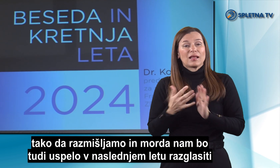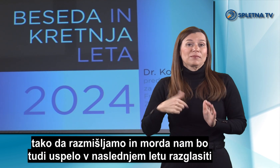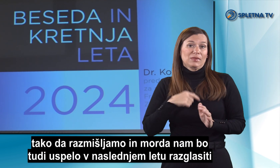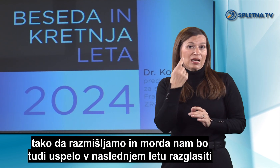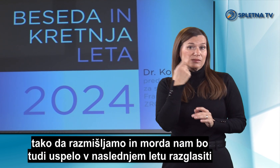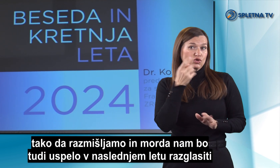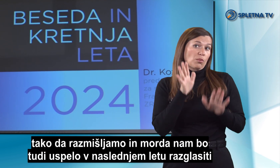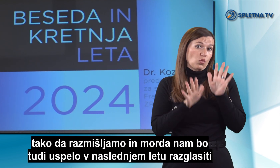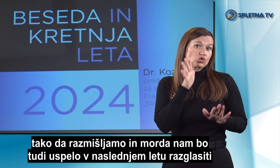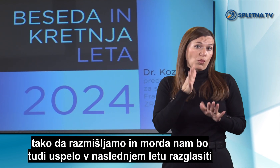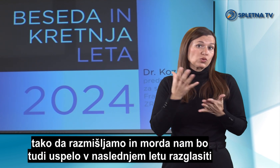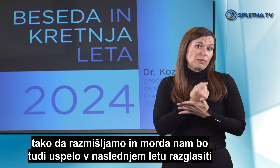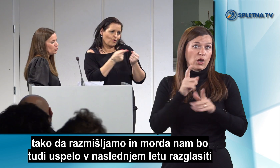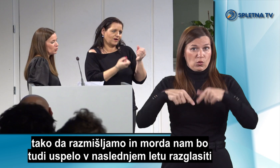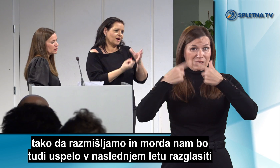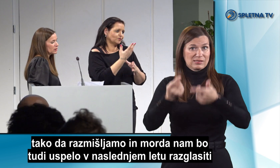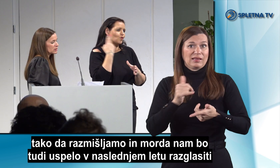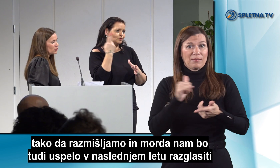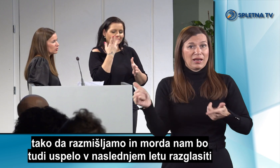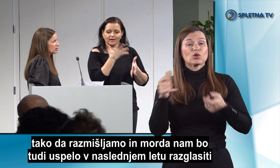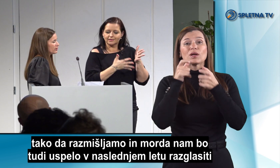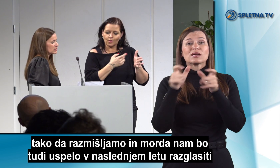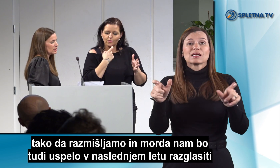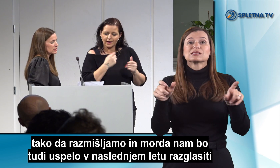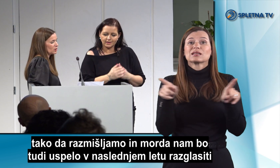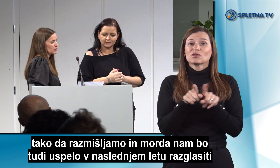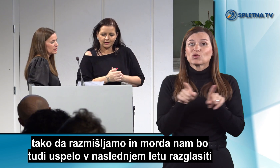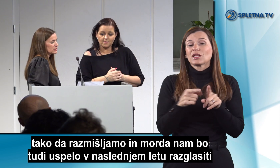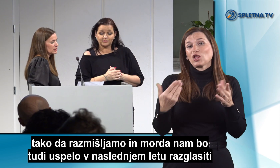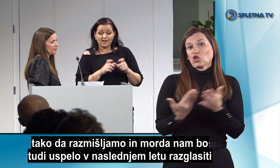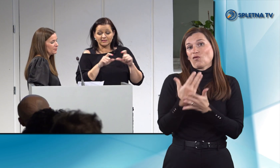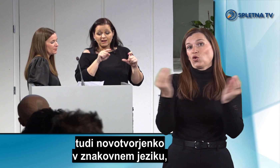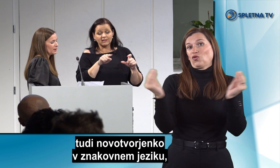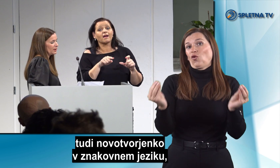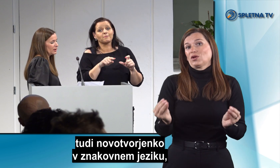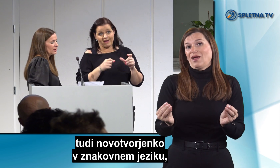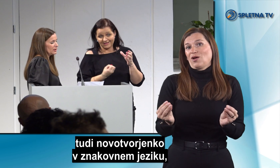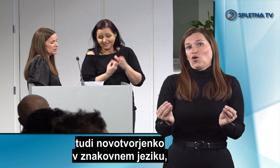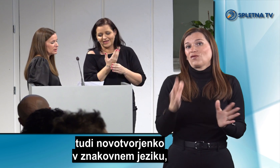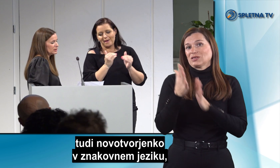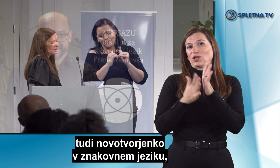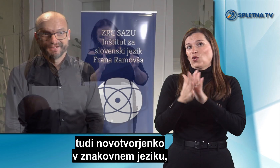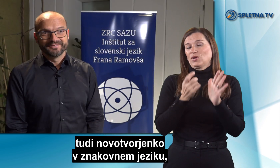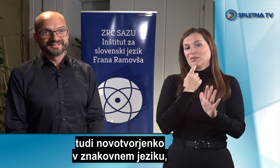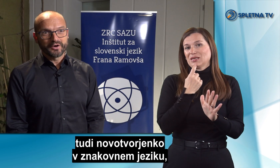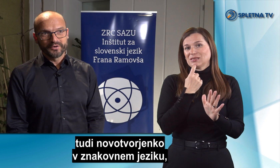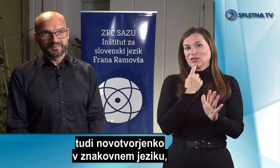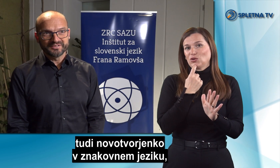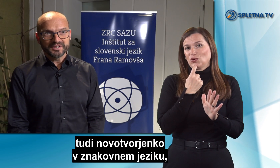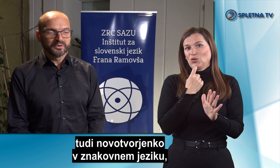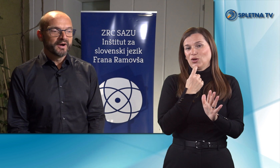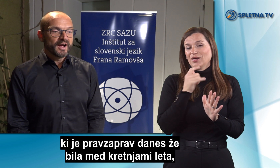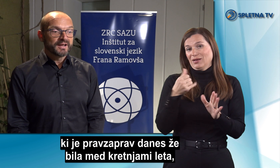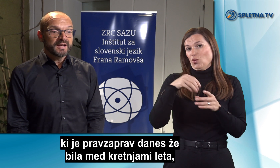Tako da razmišljamo, in morda nam bo tudi uspelo v naslednjem letu razglasiti tudi novotvorjenko v